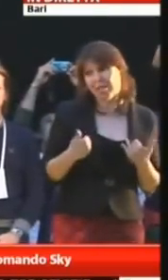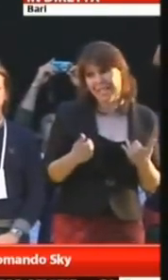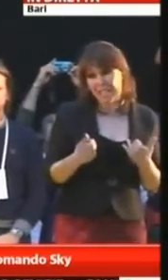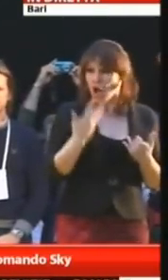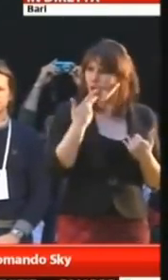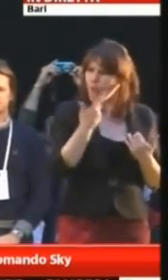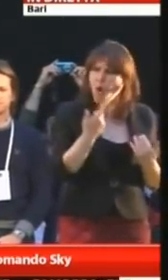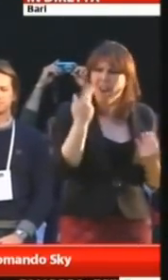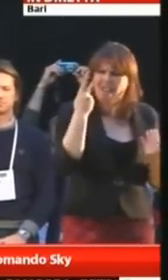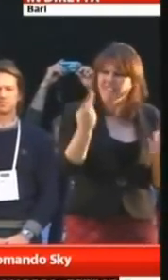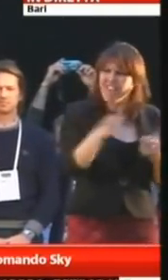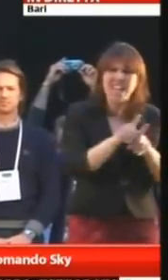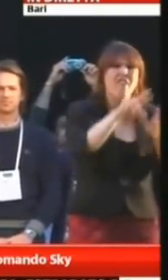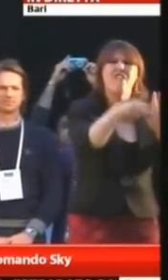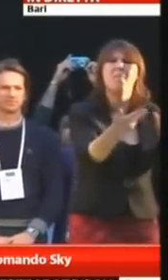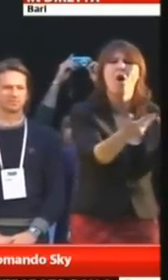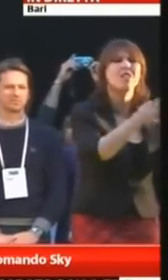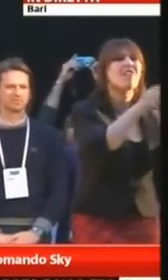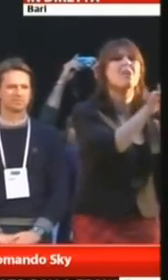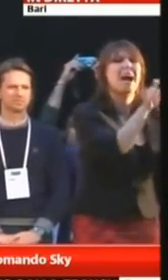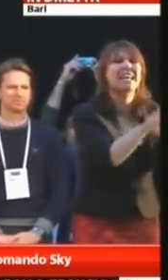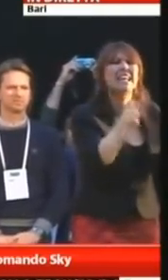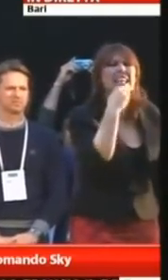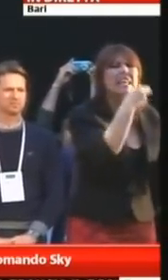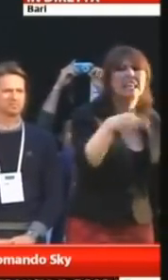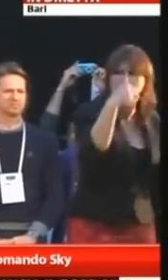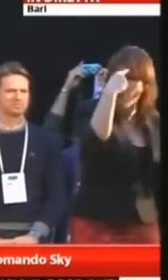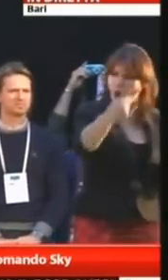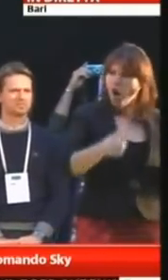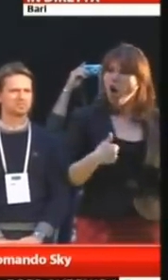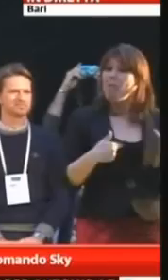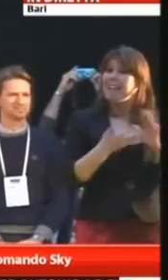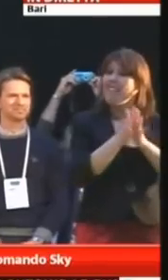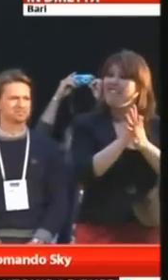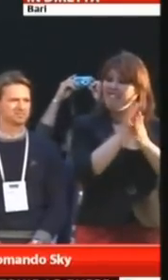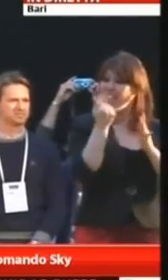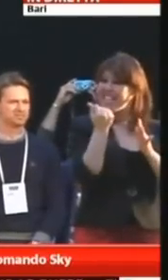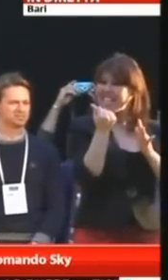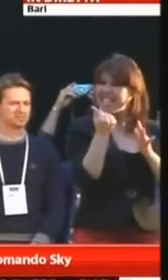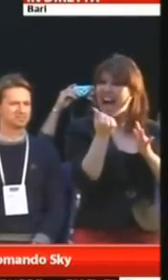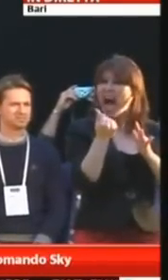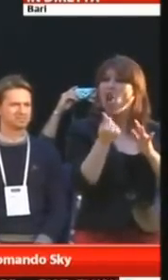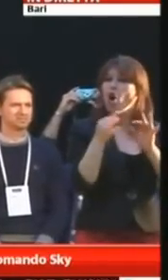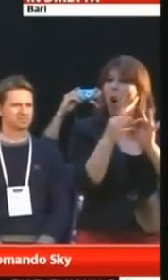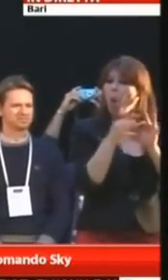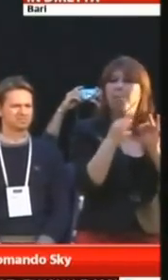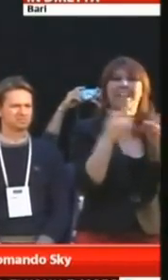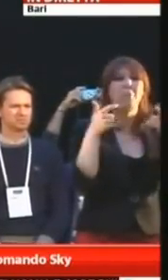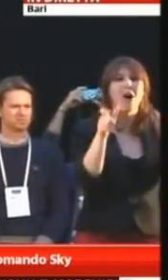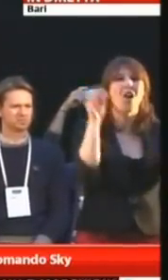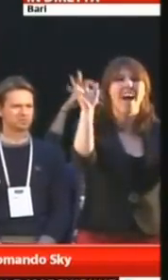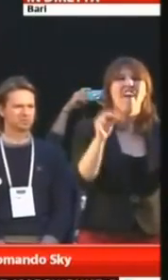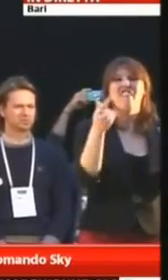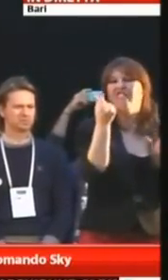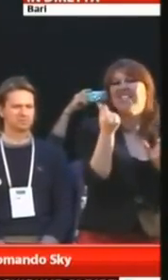lì a vedere cosa hanno firmato e chi l'ha firmato. Perché il trattato del Fiscal Compact, questa parola fiscal